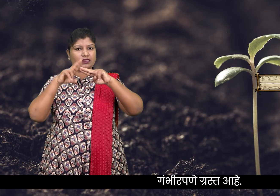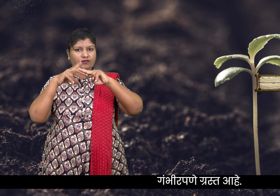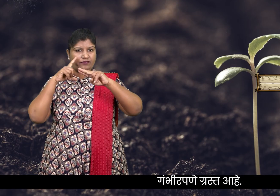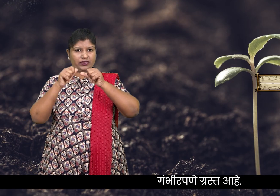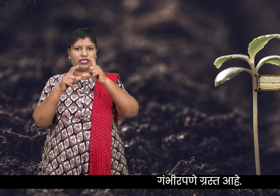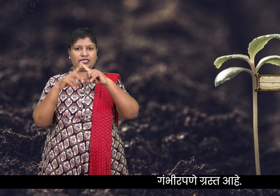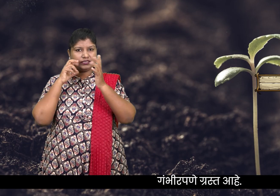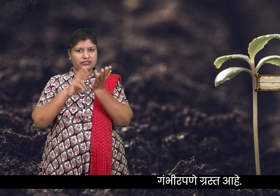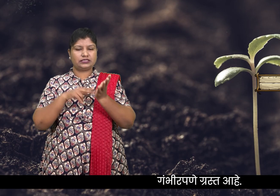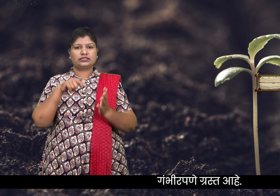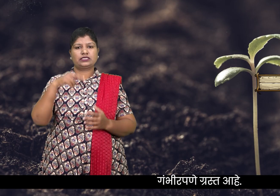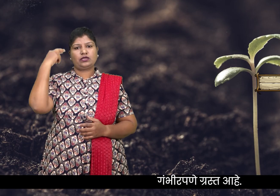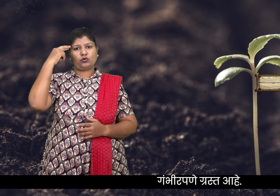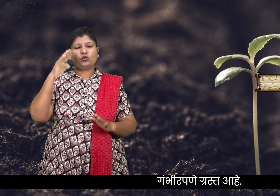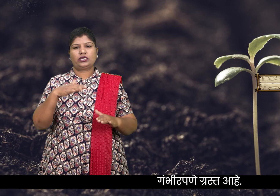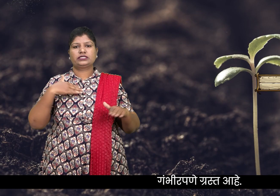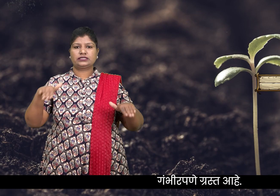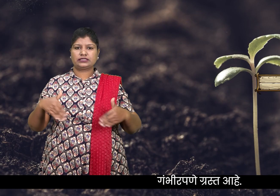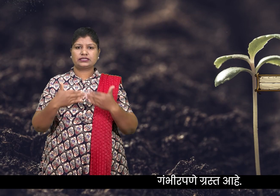गंभीरपणे ग्रस्त आहे।